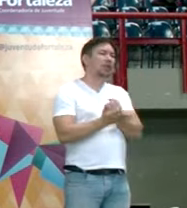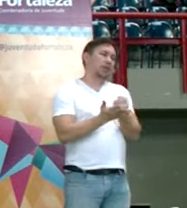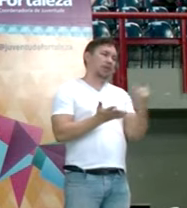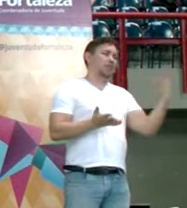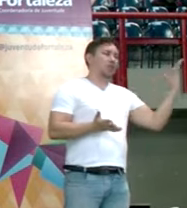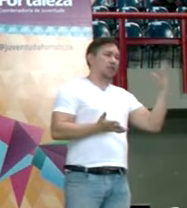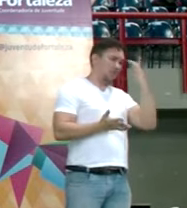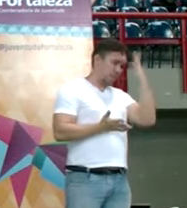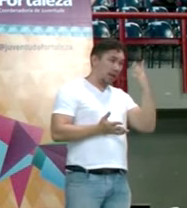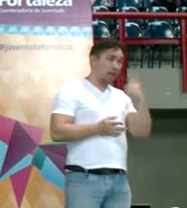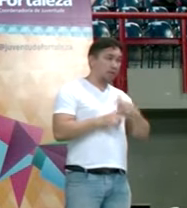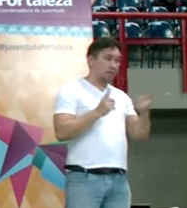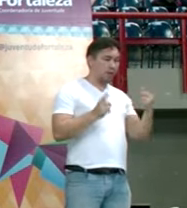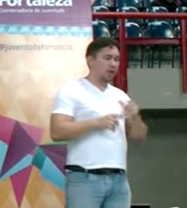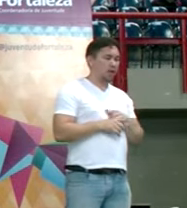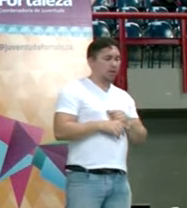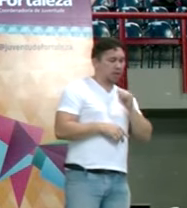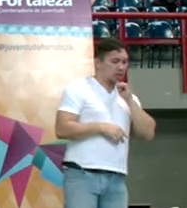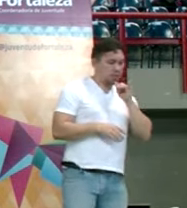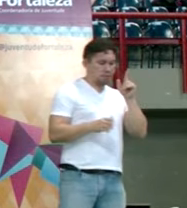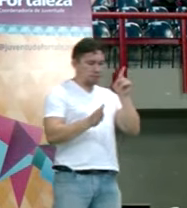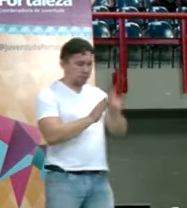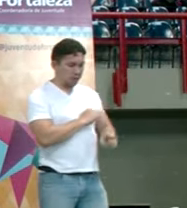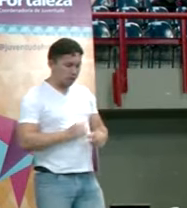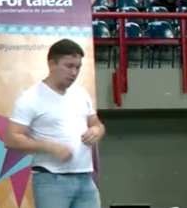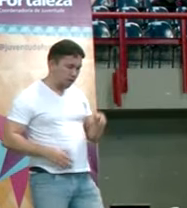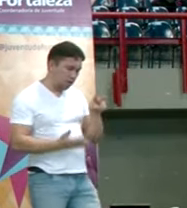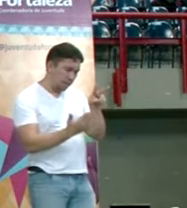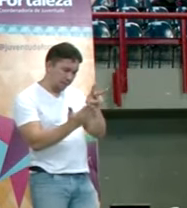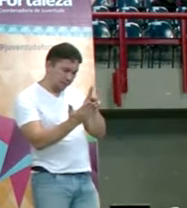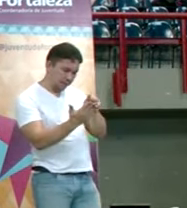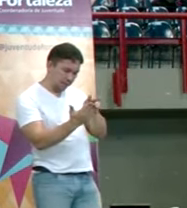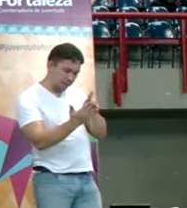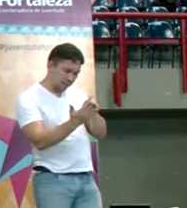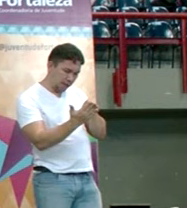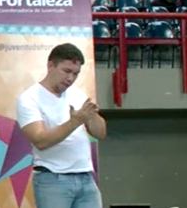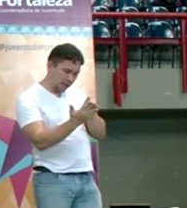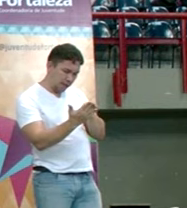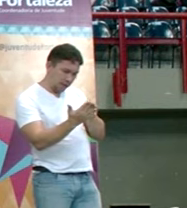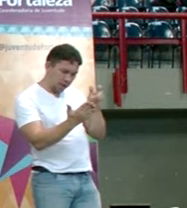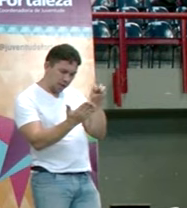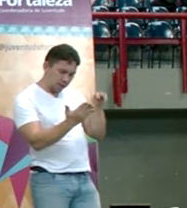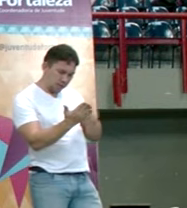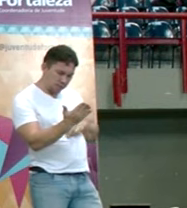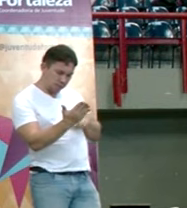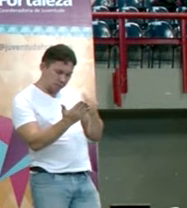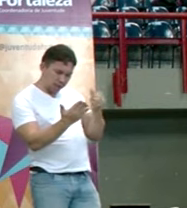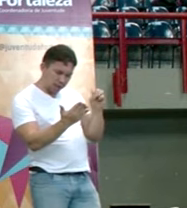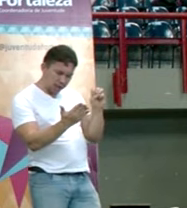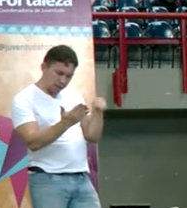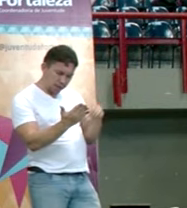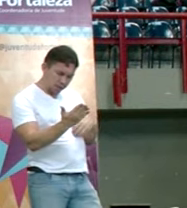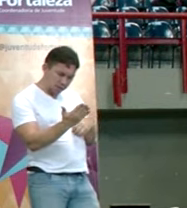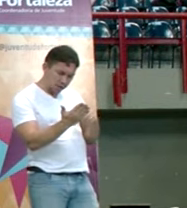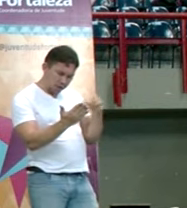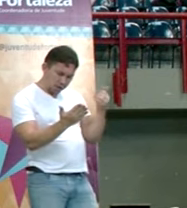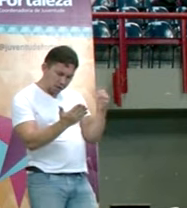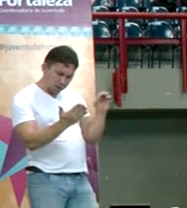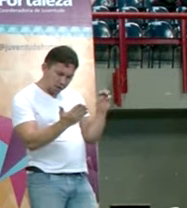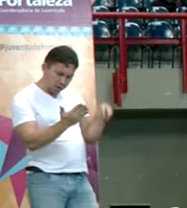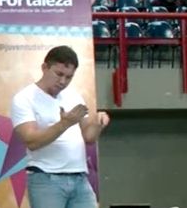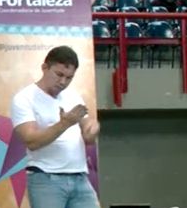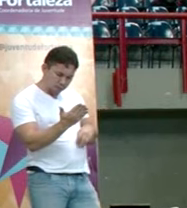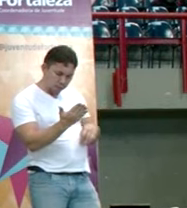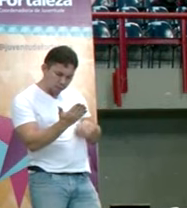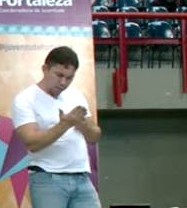várias Às vezes a gente pega uma questão começa a ler aí você passa 5 minutos 6 minutos 10